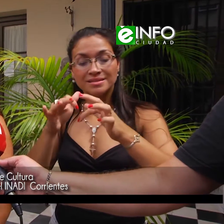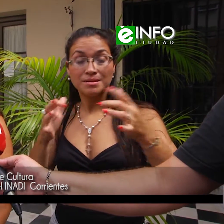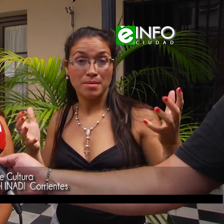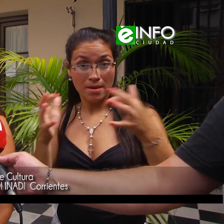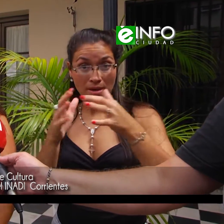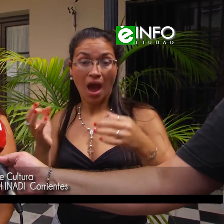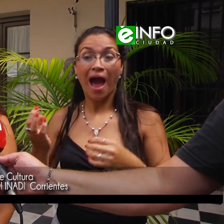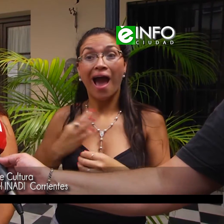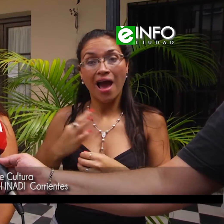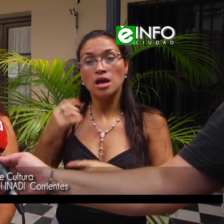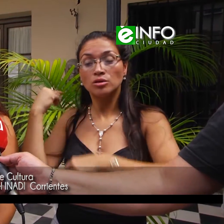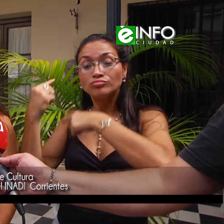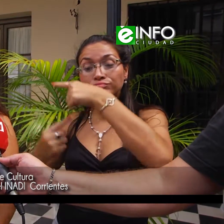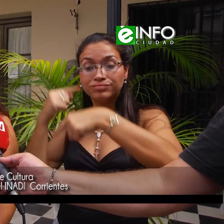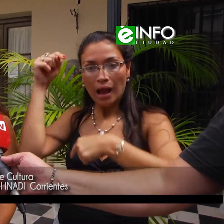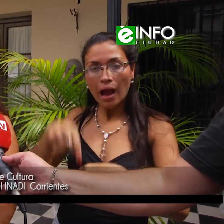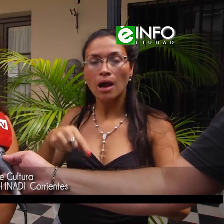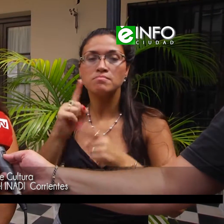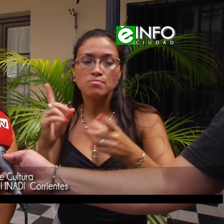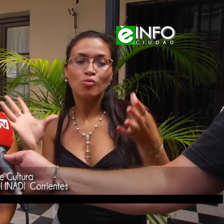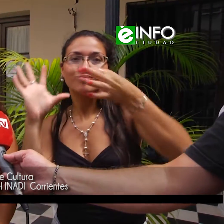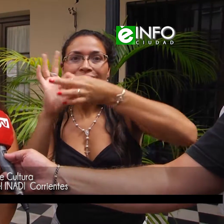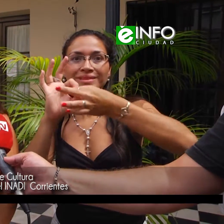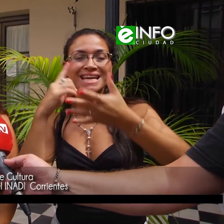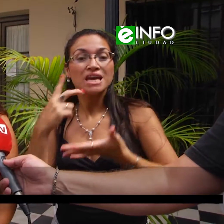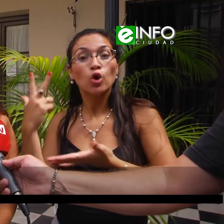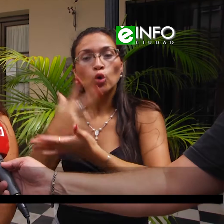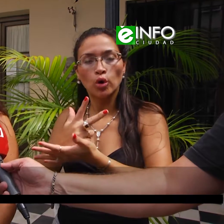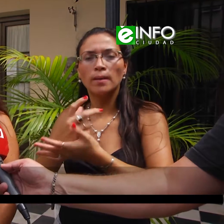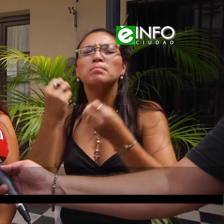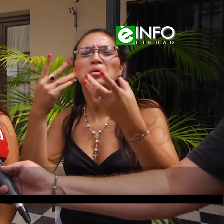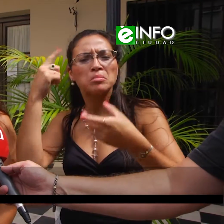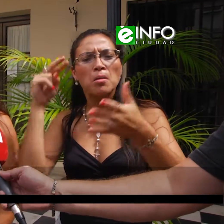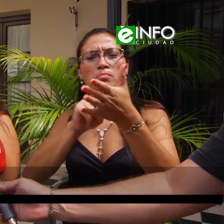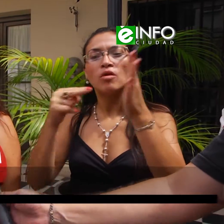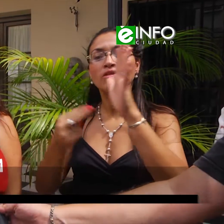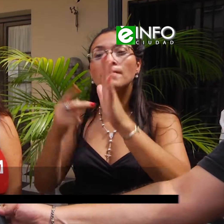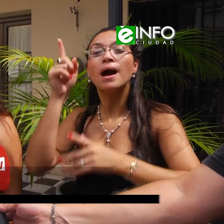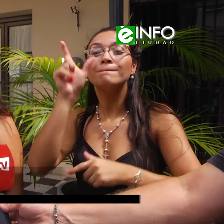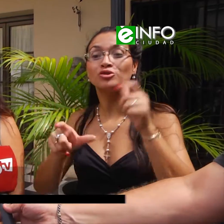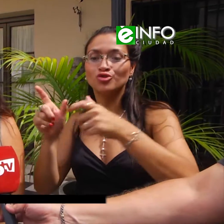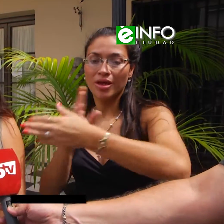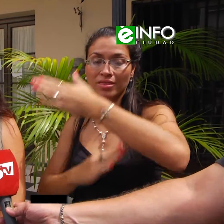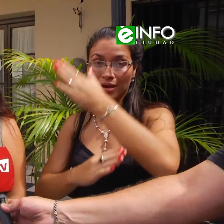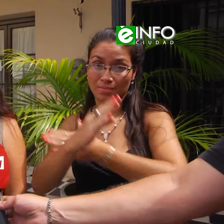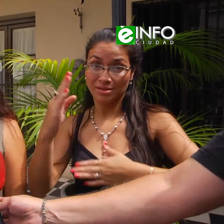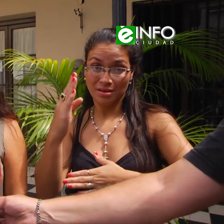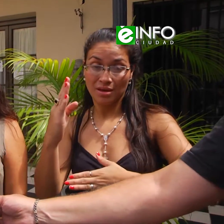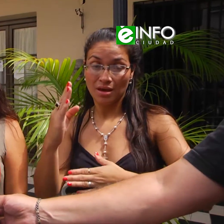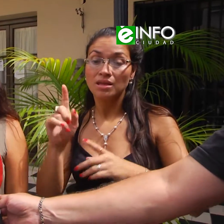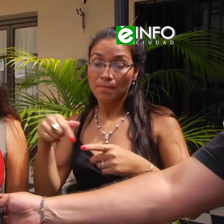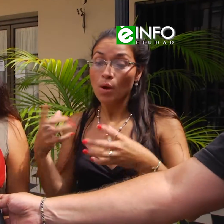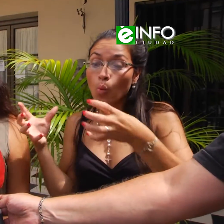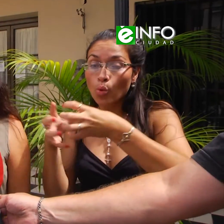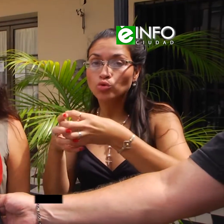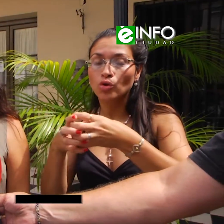del chamamé, haciendo su aporte para eliminar barreras, ¿no es cierto?, de accesibilidad para las personas con discapacidad. En este